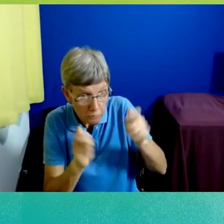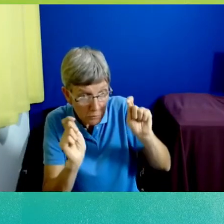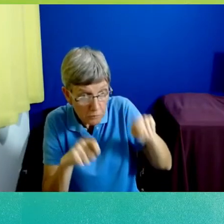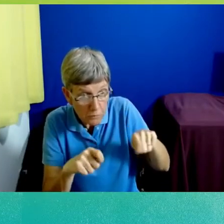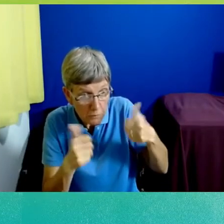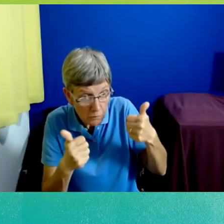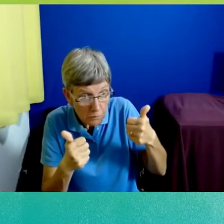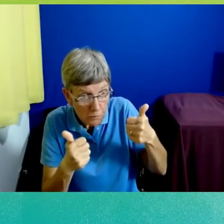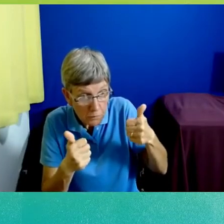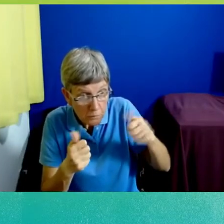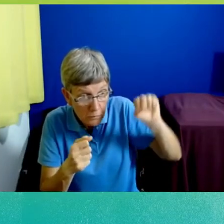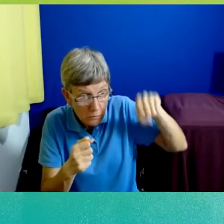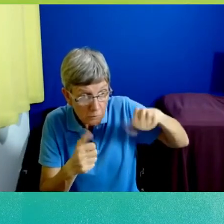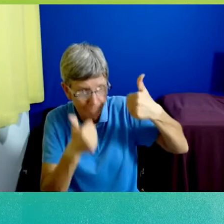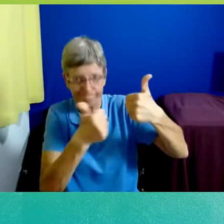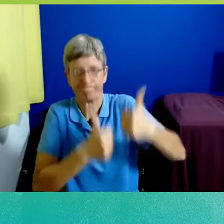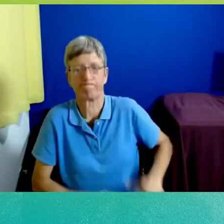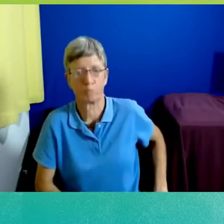Tem alguma pergunta?